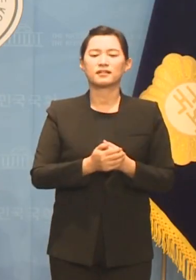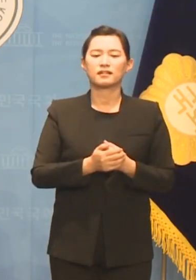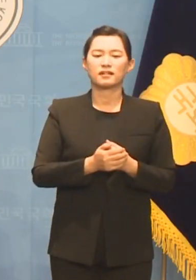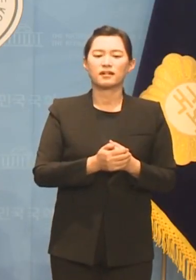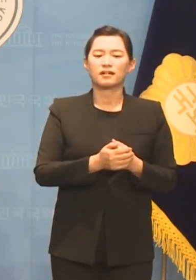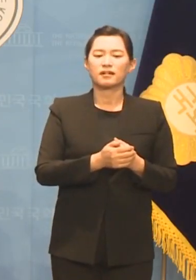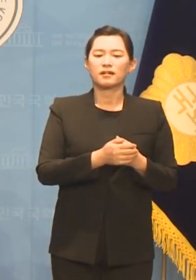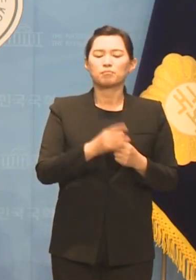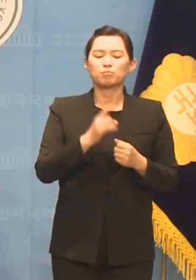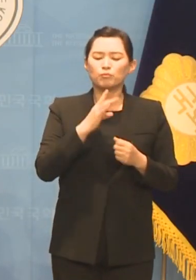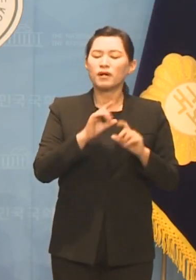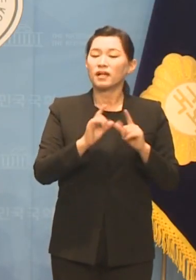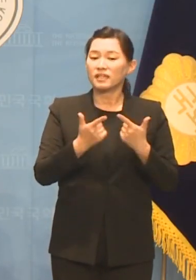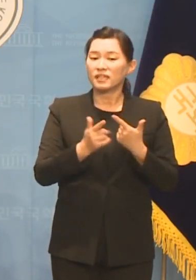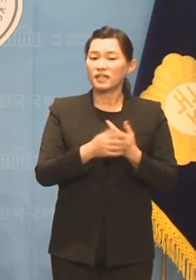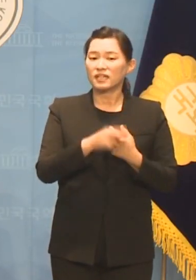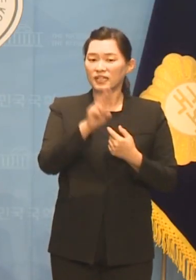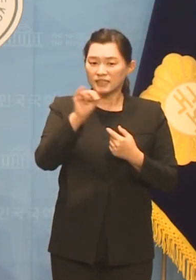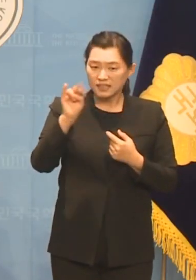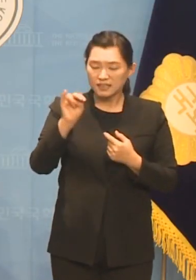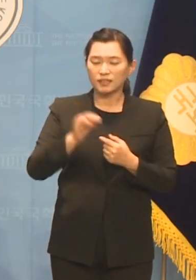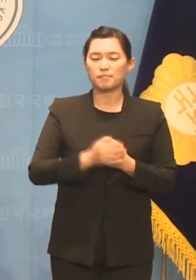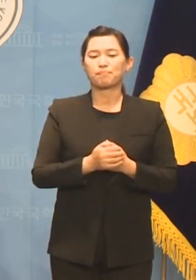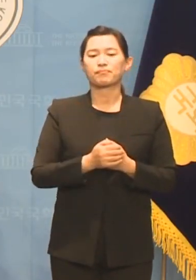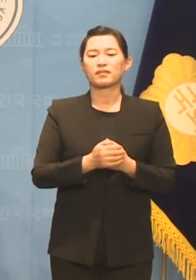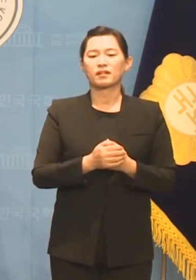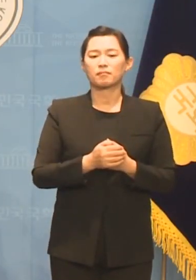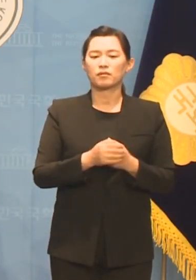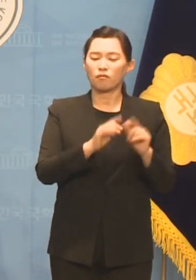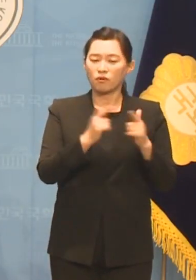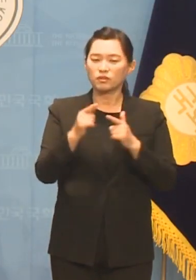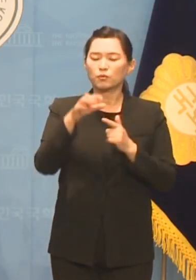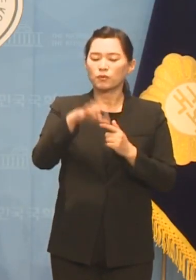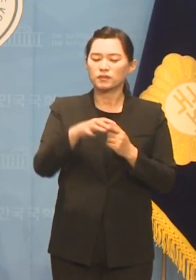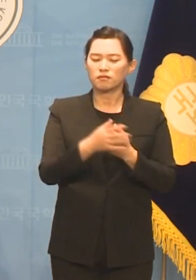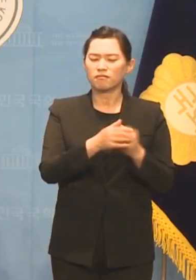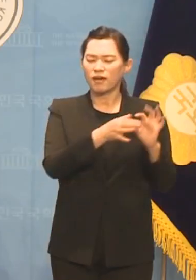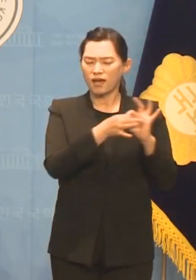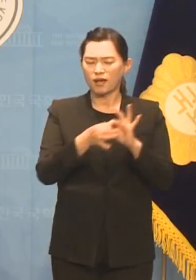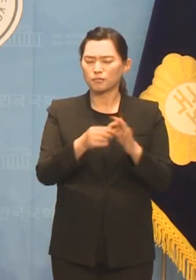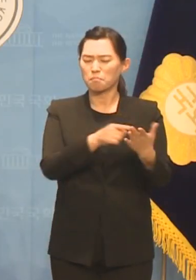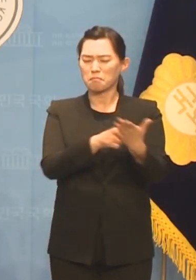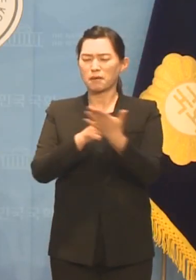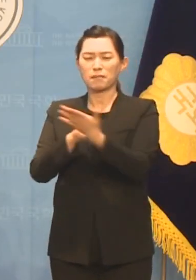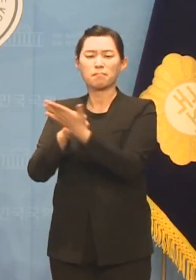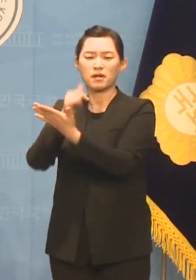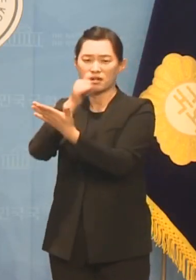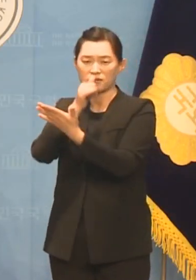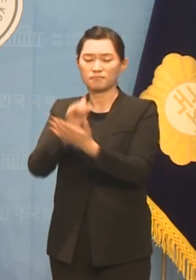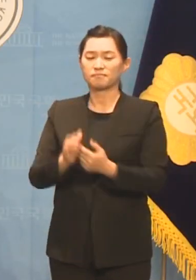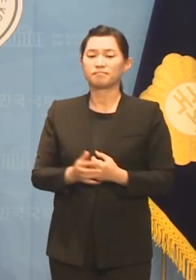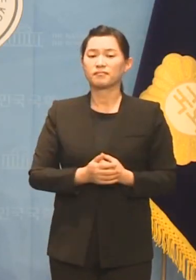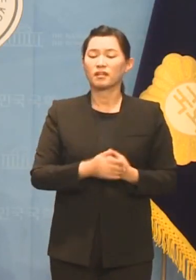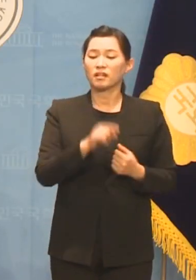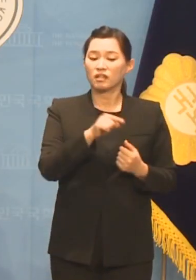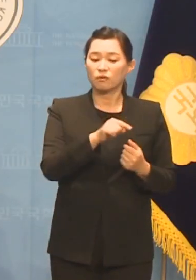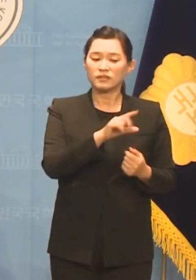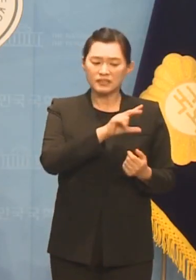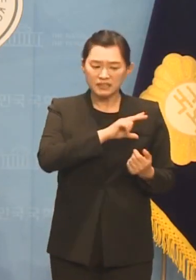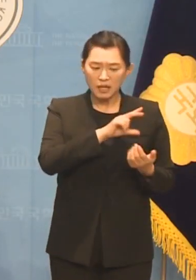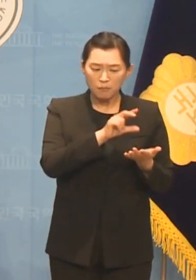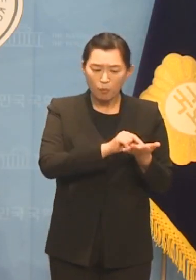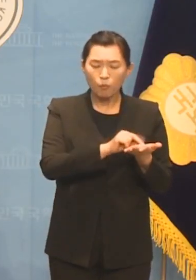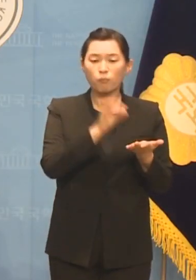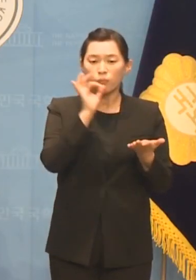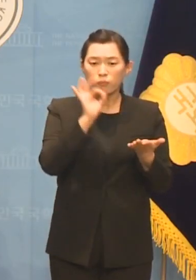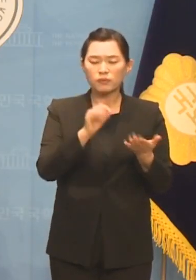계정이 유튜브뿐만 아니라 인스타그램, 트위터 X 등에서 포착되고 있습니다. 이들 제목과